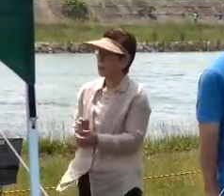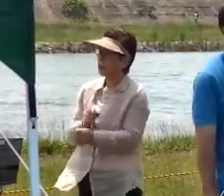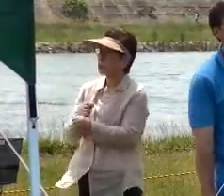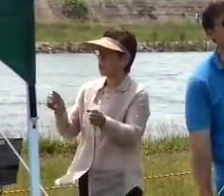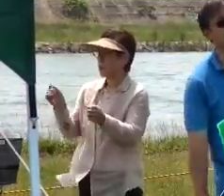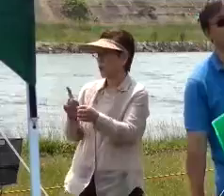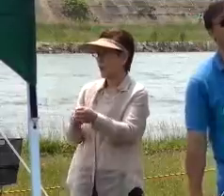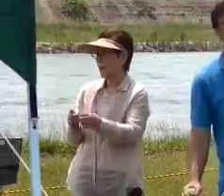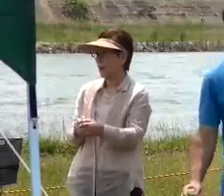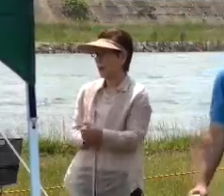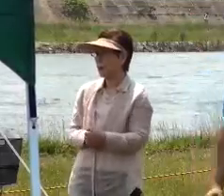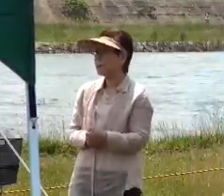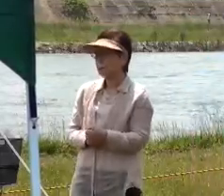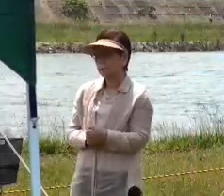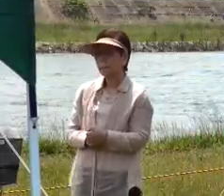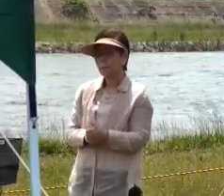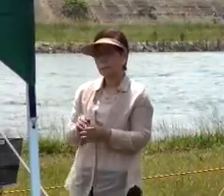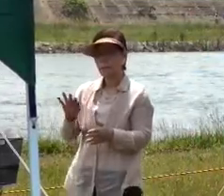しかも